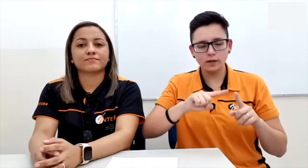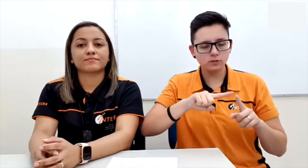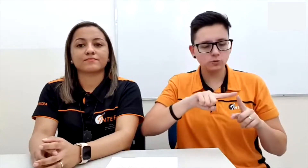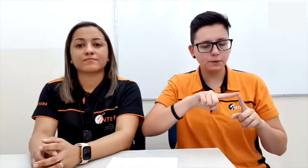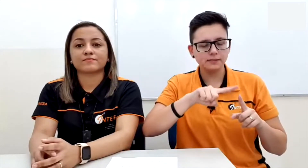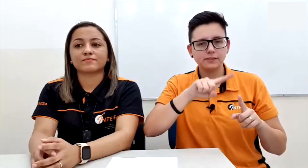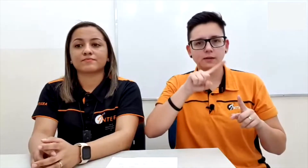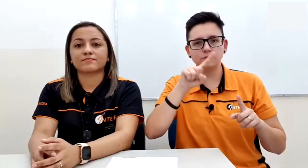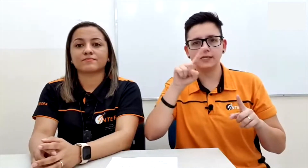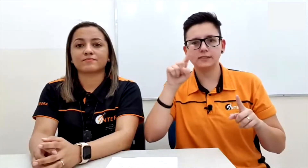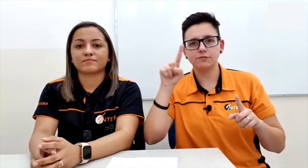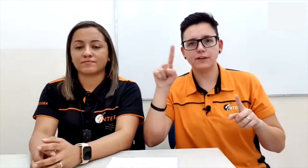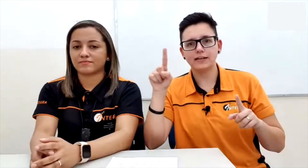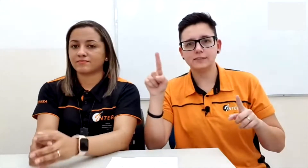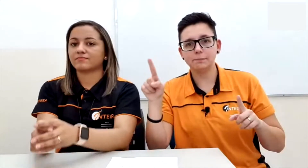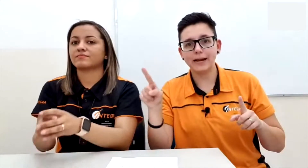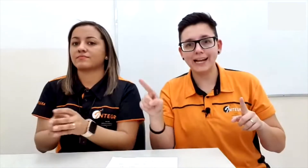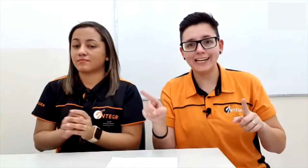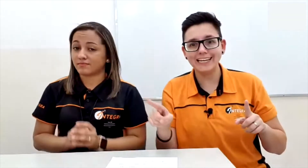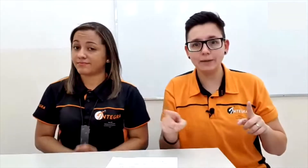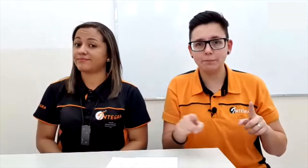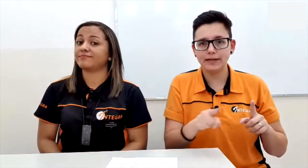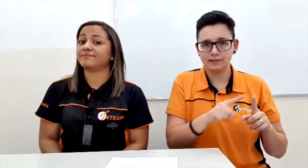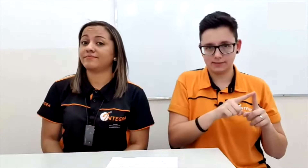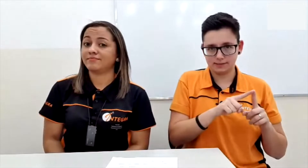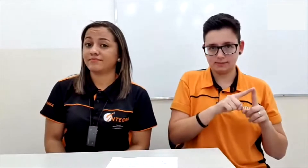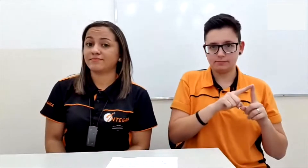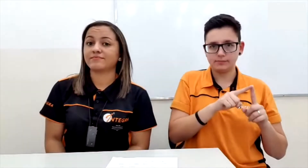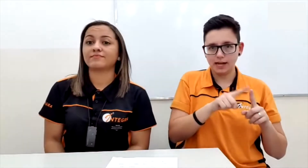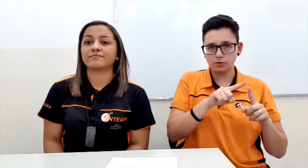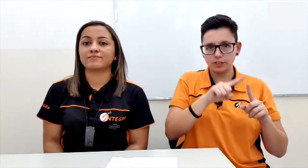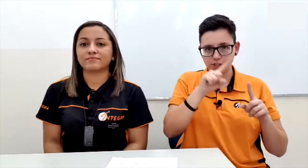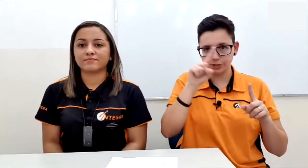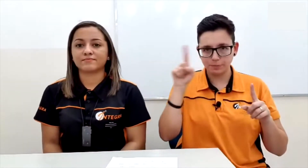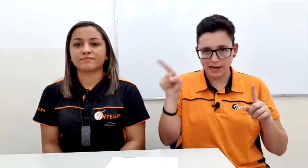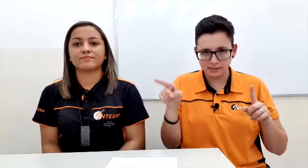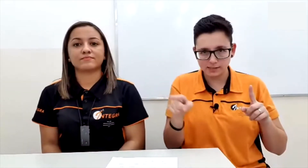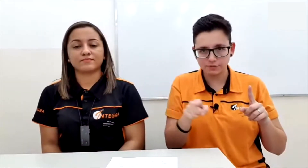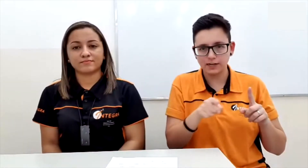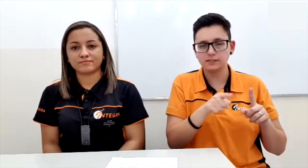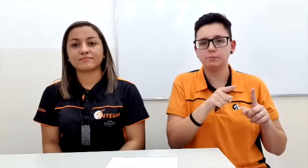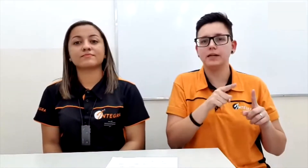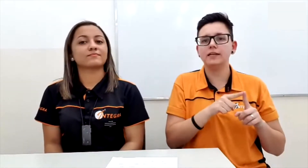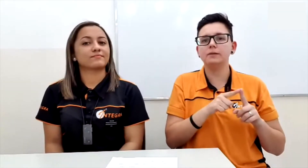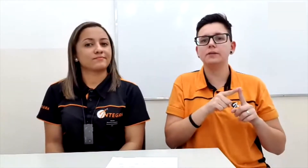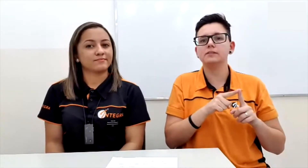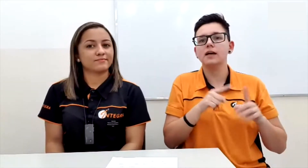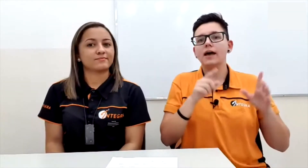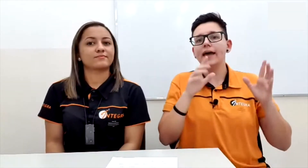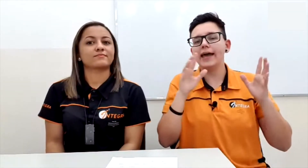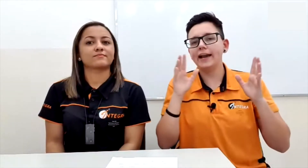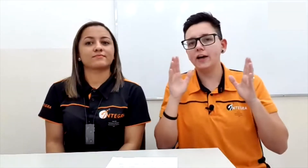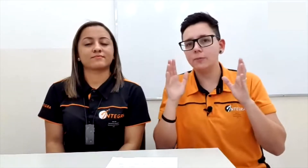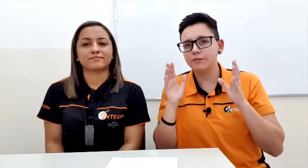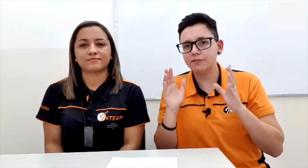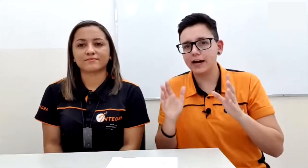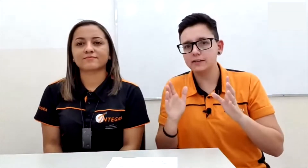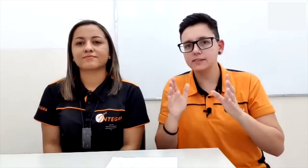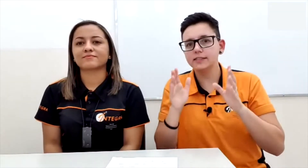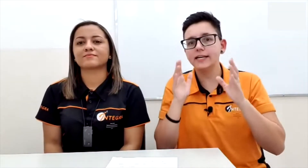quando passamos essa frase para Libras, tá? Quando a gente passa essa frase para Libras, ela é uma frase que